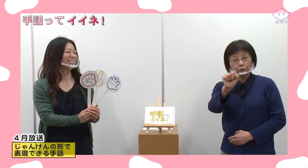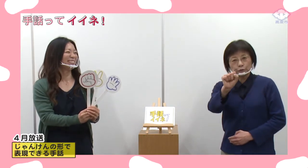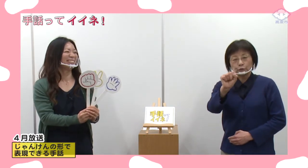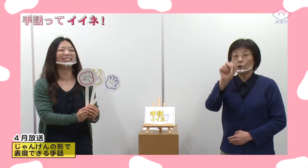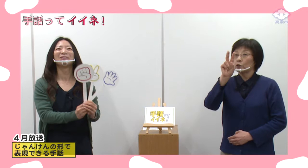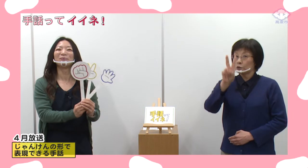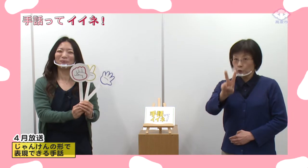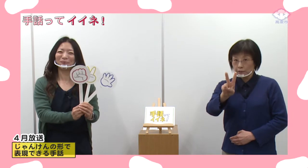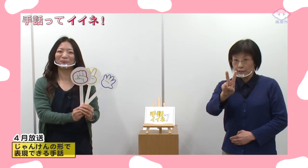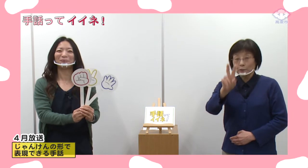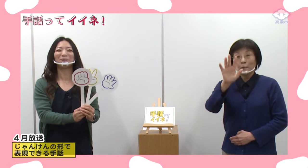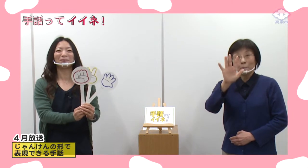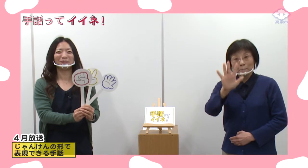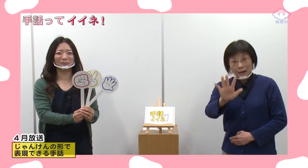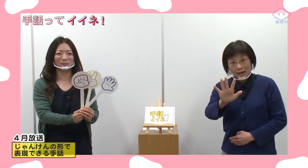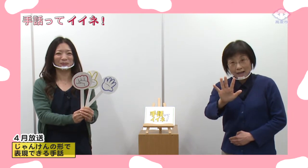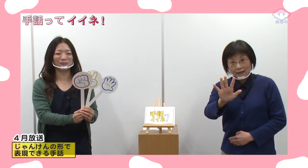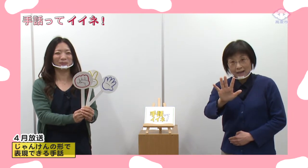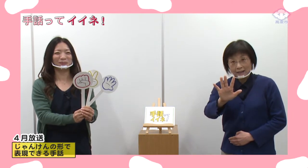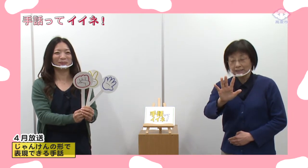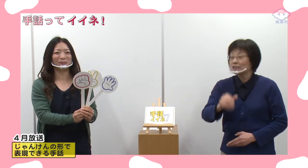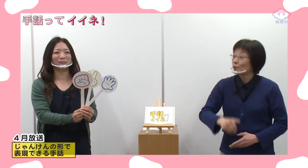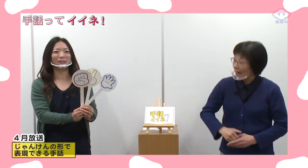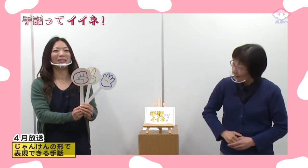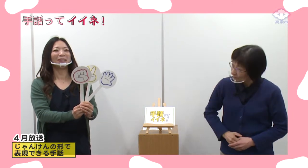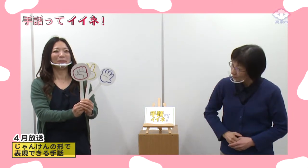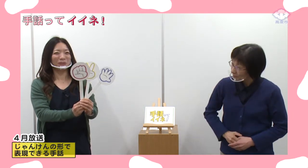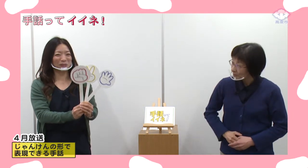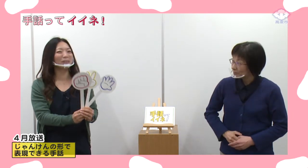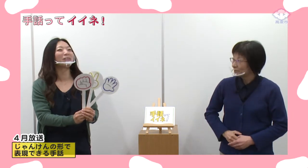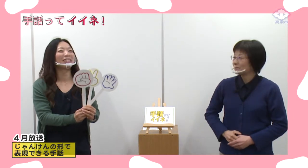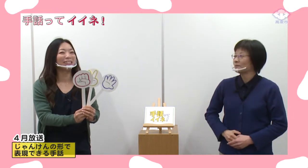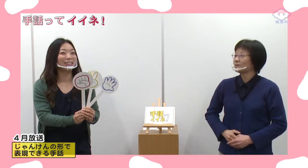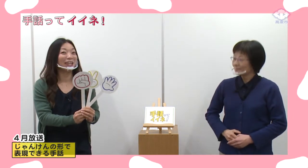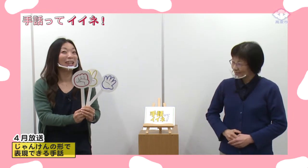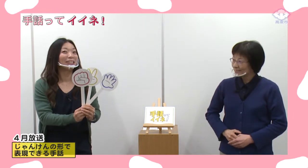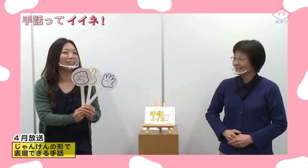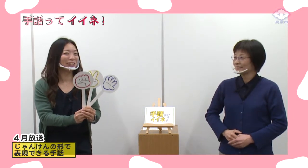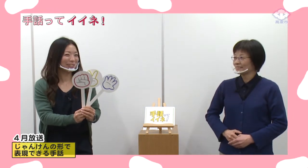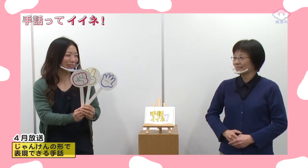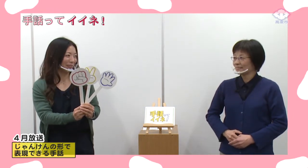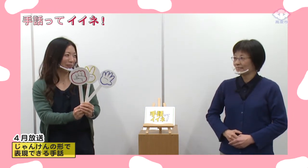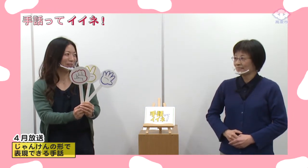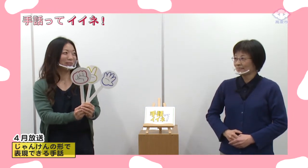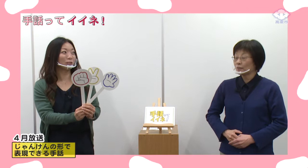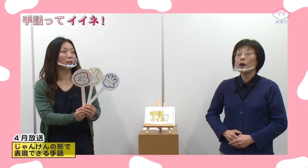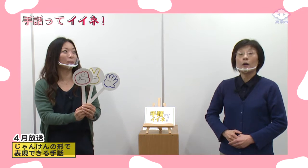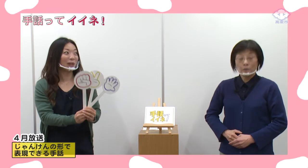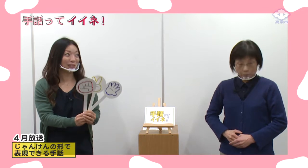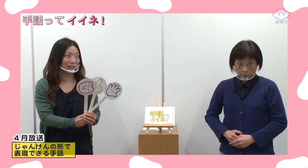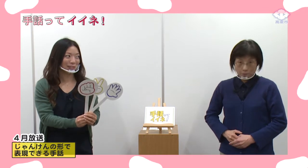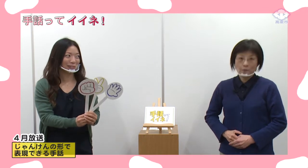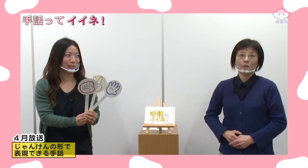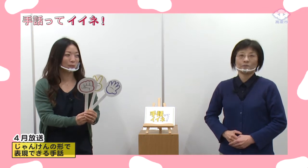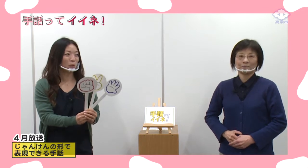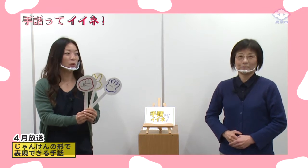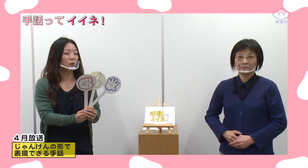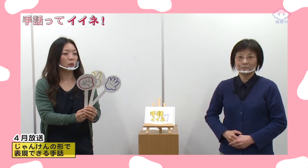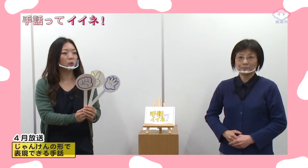グー、チョキ、パーでしょうか？ もうその通りですね。じゃんけんのグー、チョキ、パーなんですけれども、今